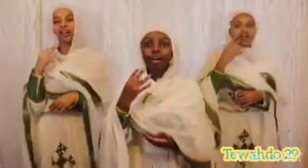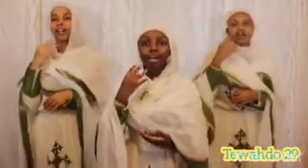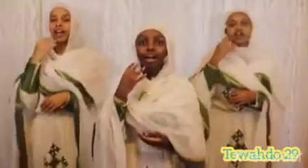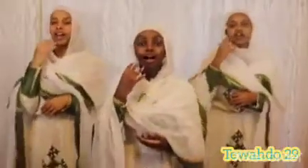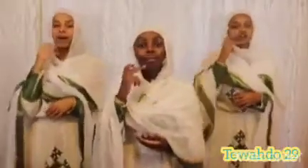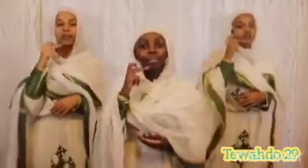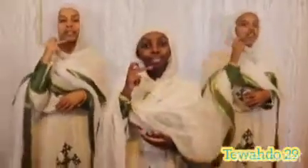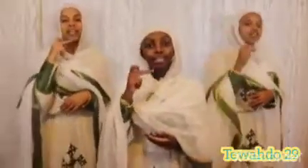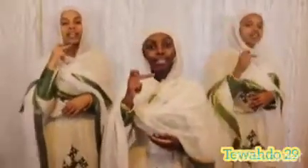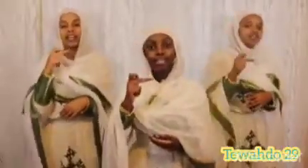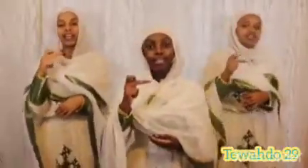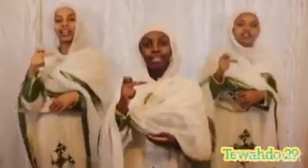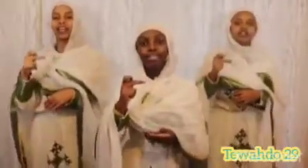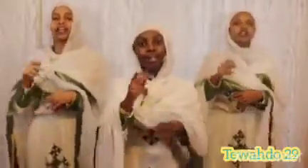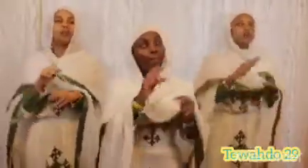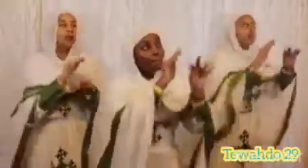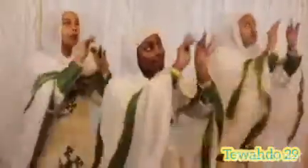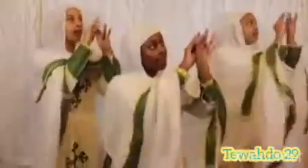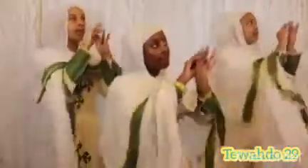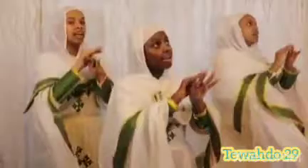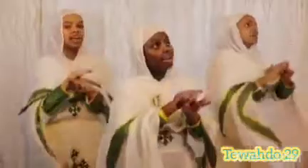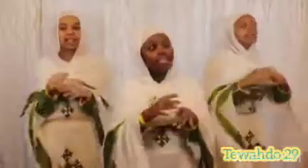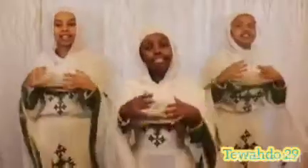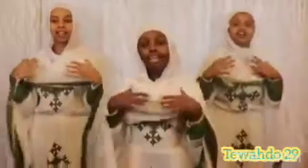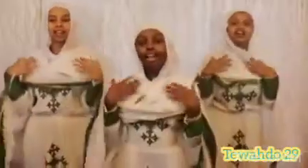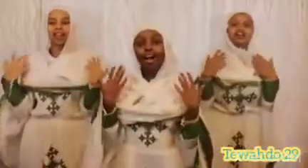ለማርያም ድንግል መንበረ ተላ